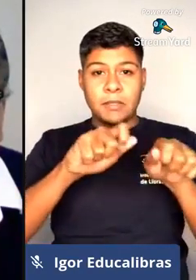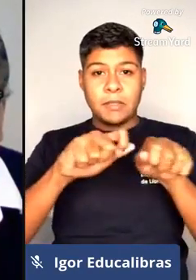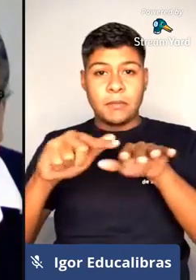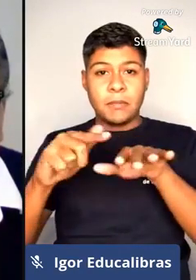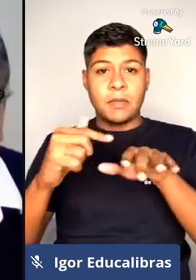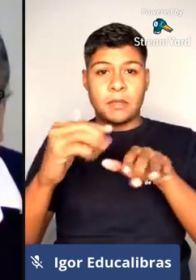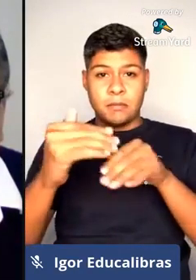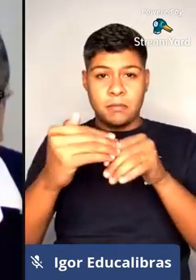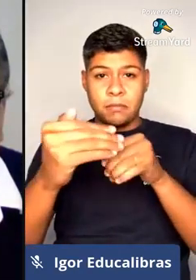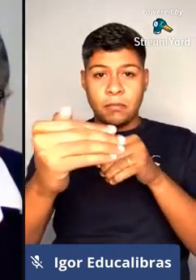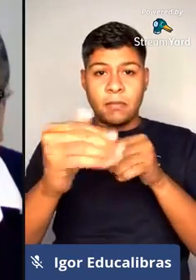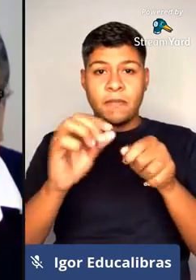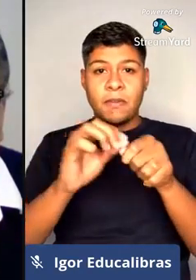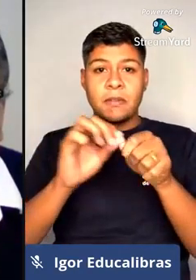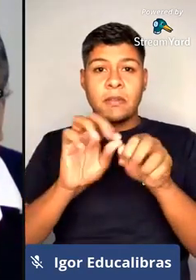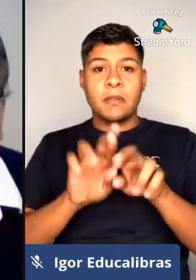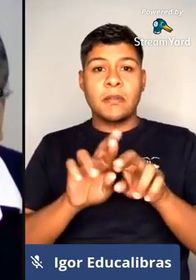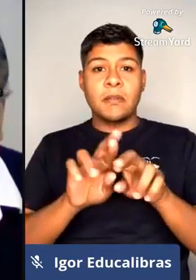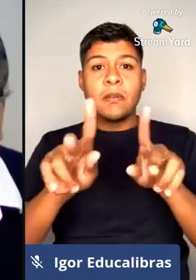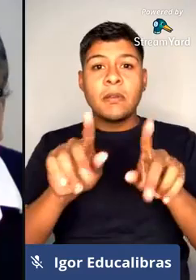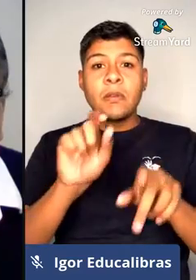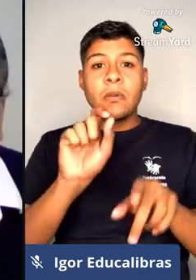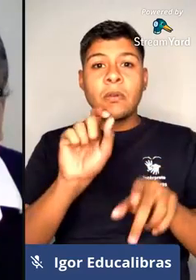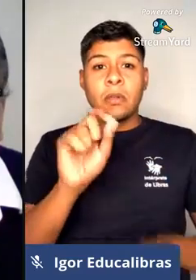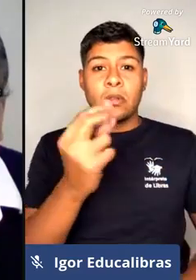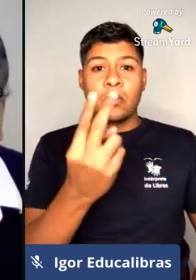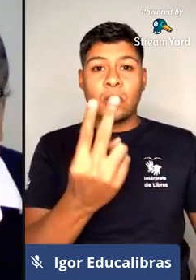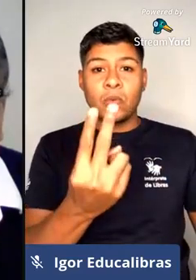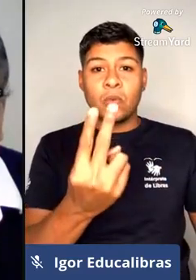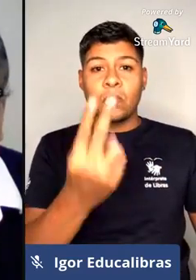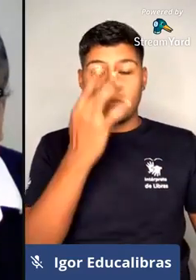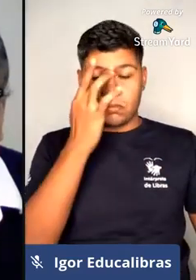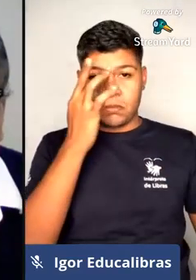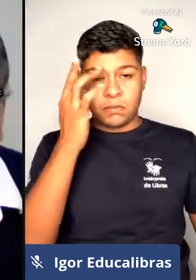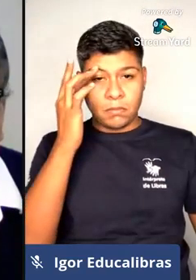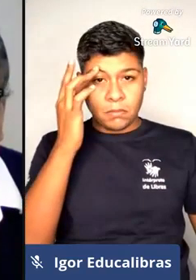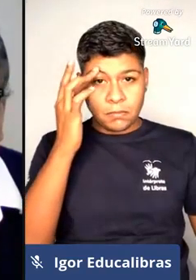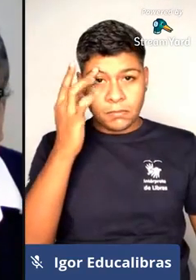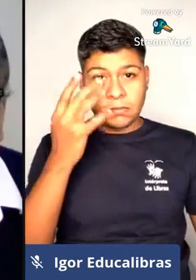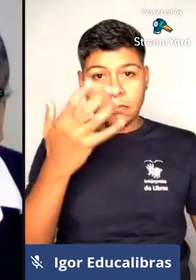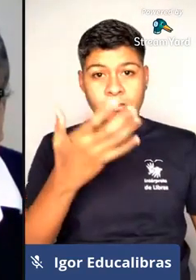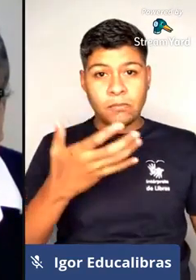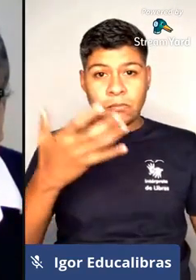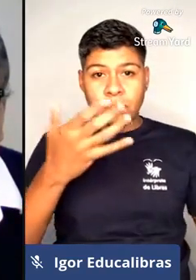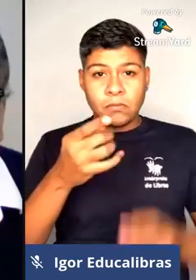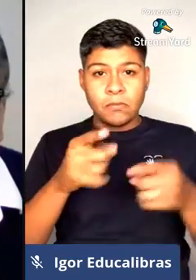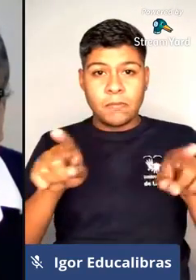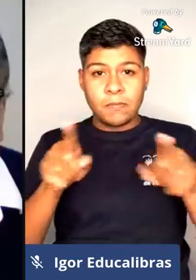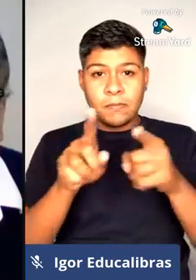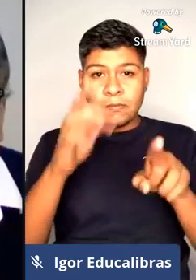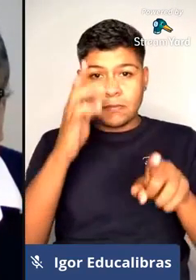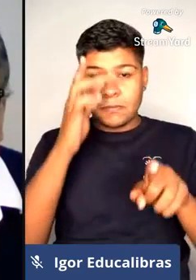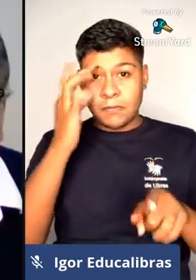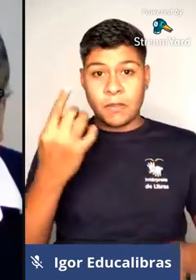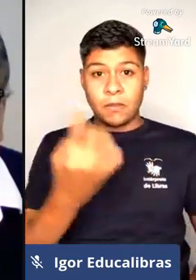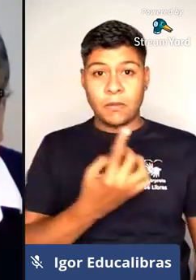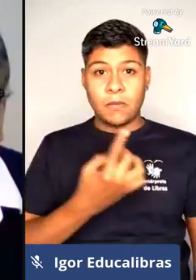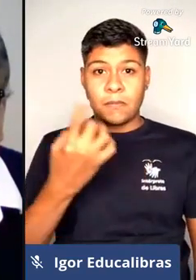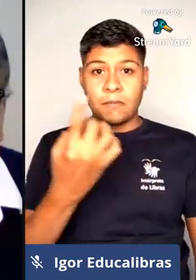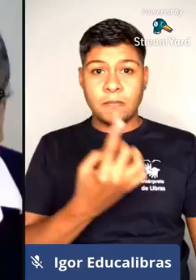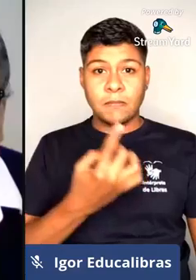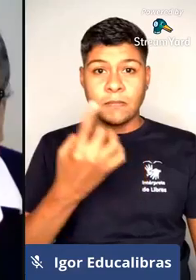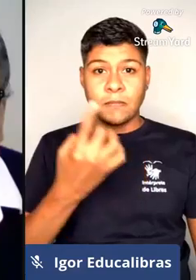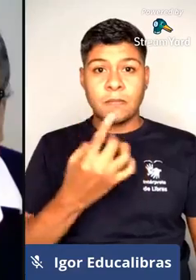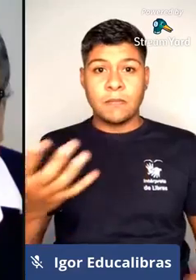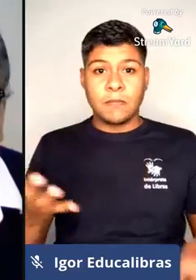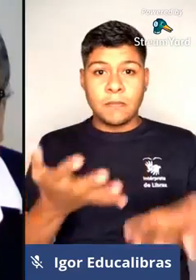fazer diferente. Nós vamos fazer com 2 pessoas, para ver se não só a gente agiliza esse